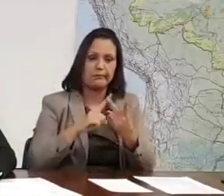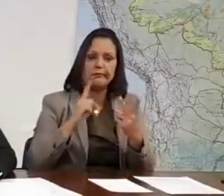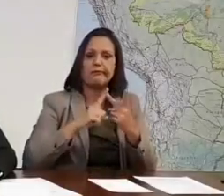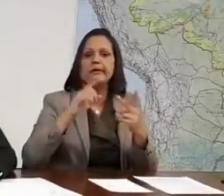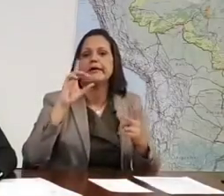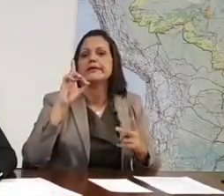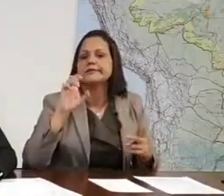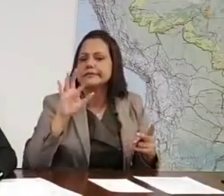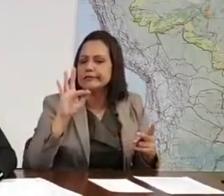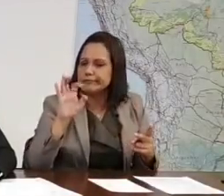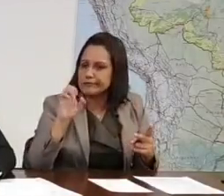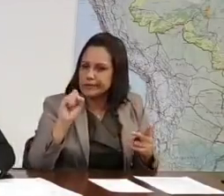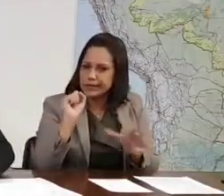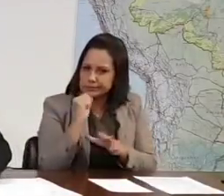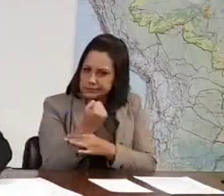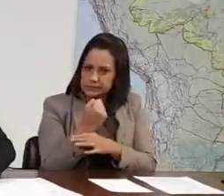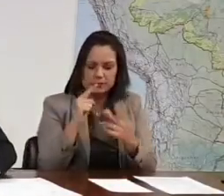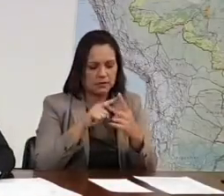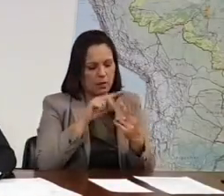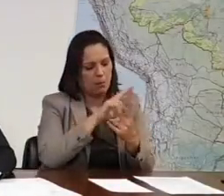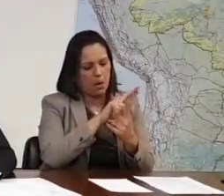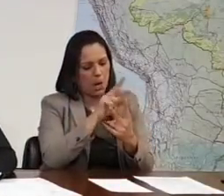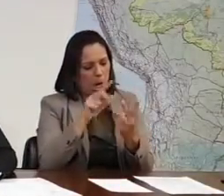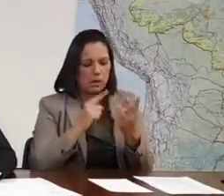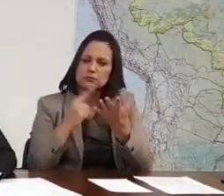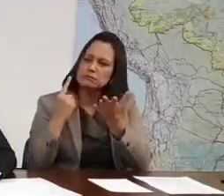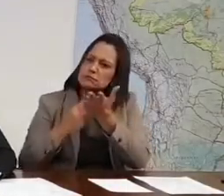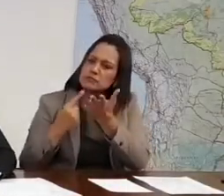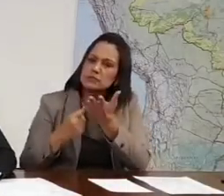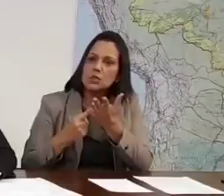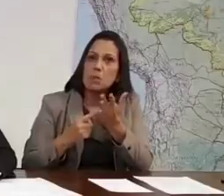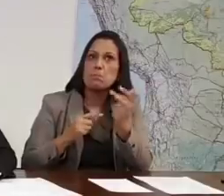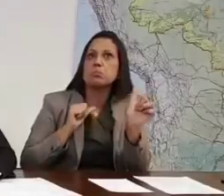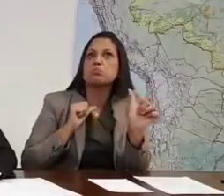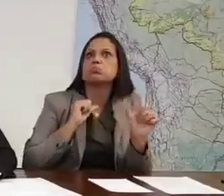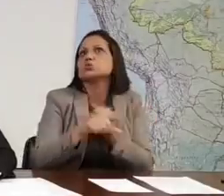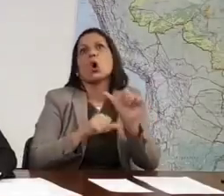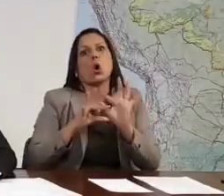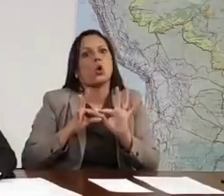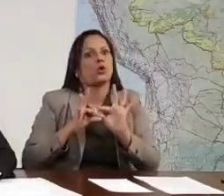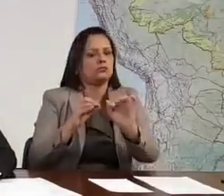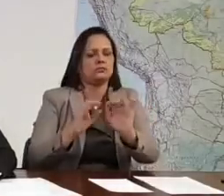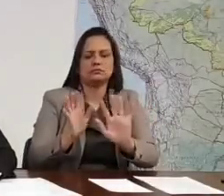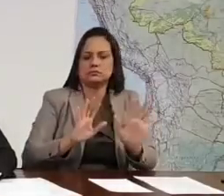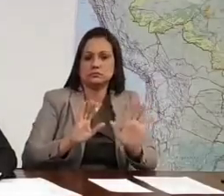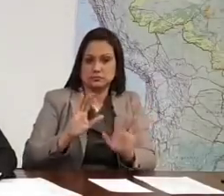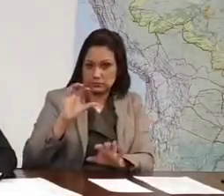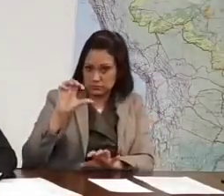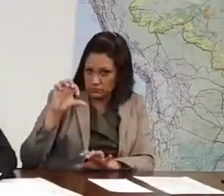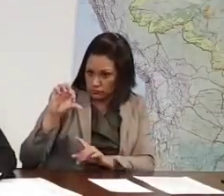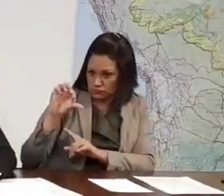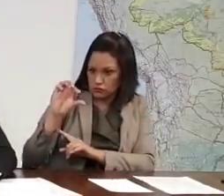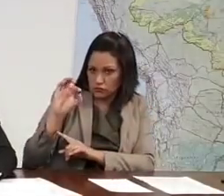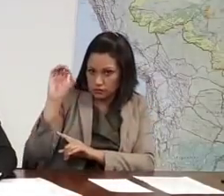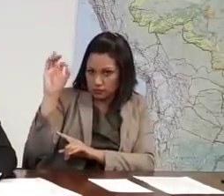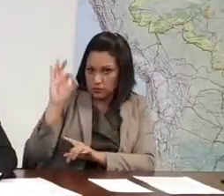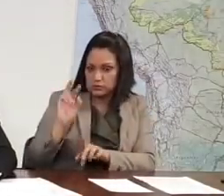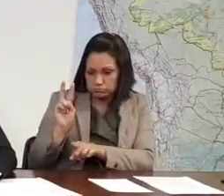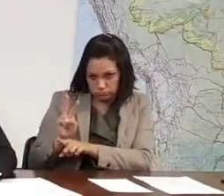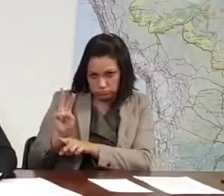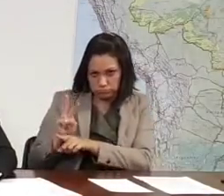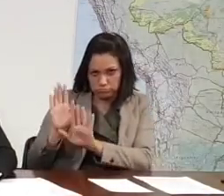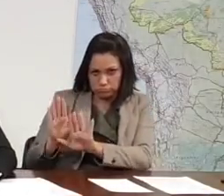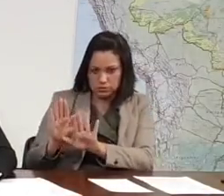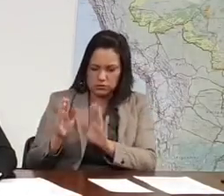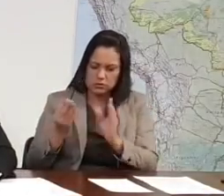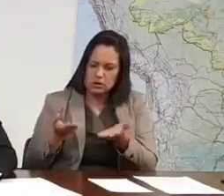Defesa, entre outros aqui, e a mudança não foi muita coisa, tá? 90% foi preservado e nós